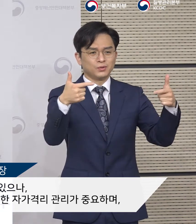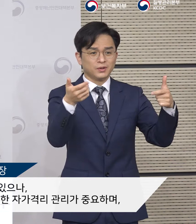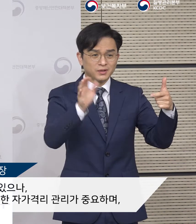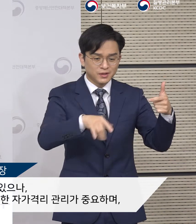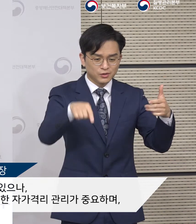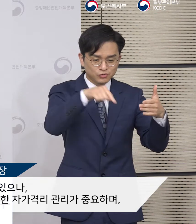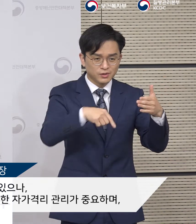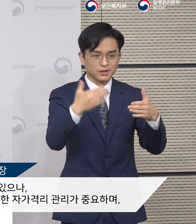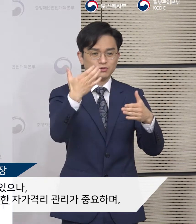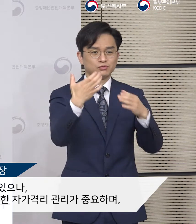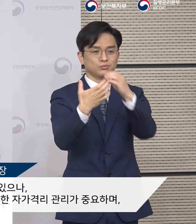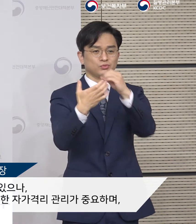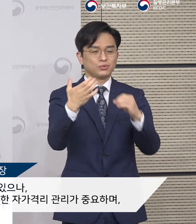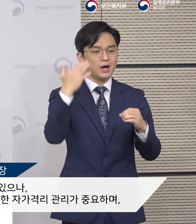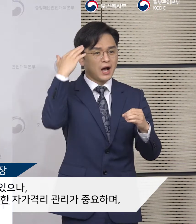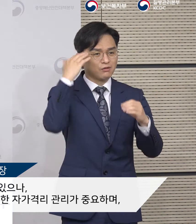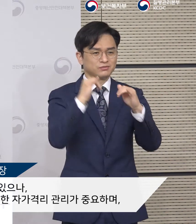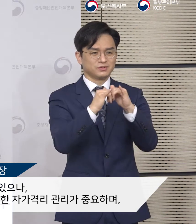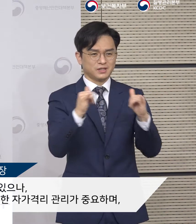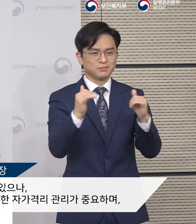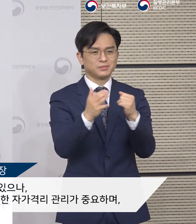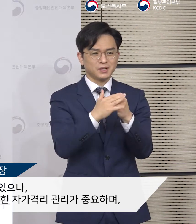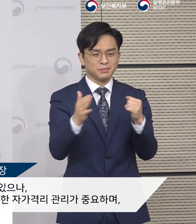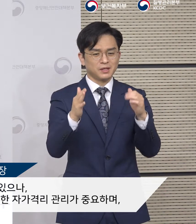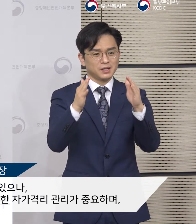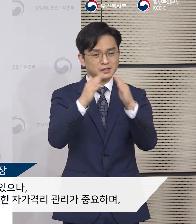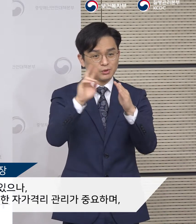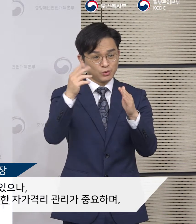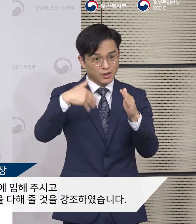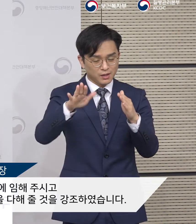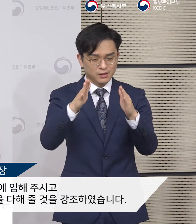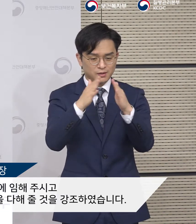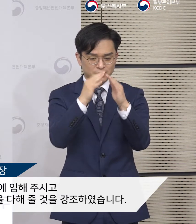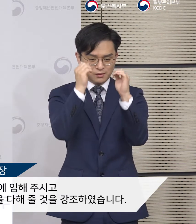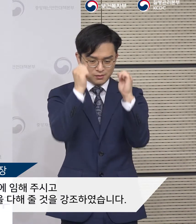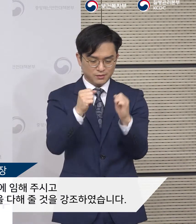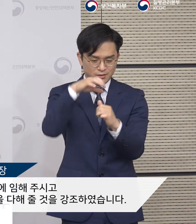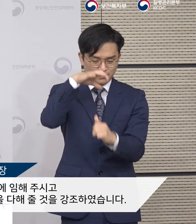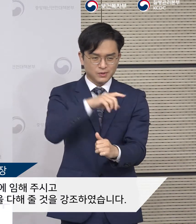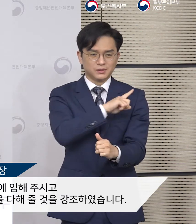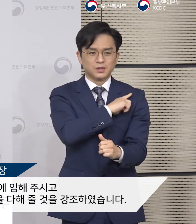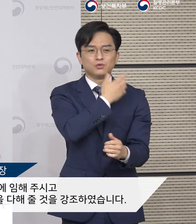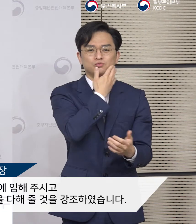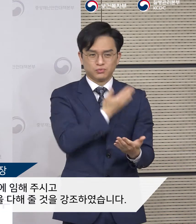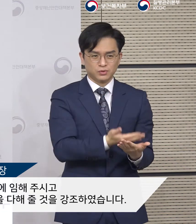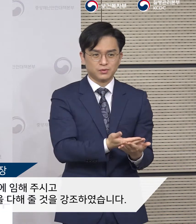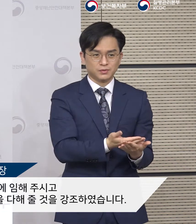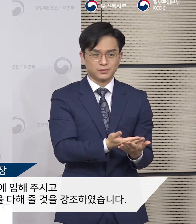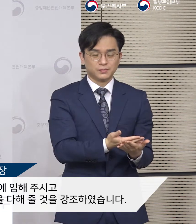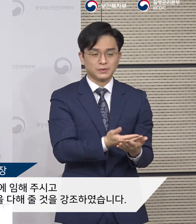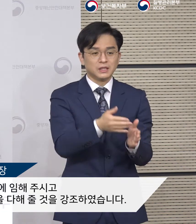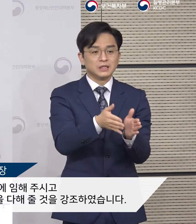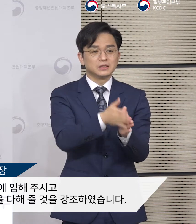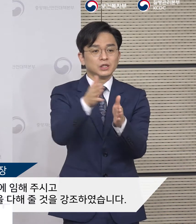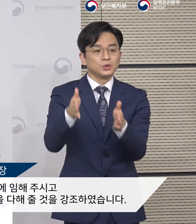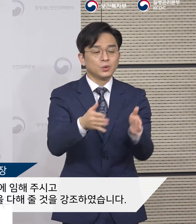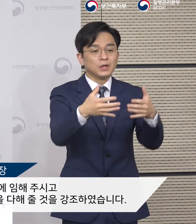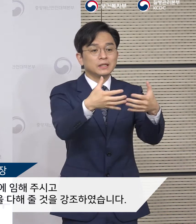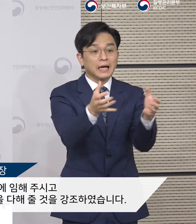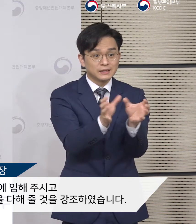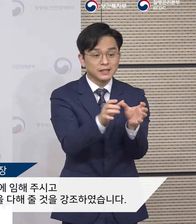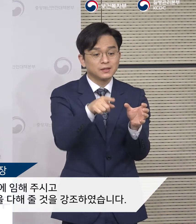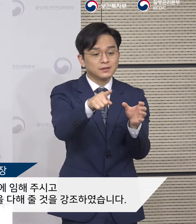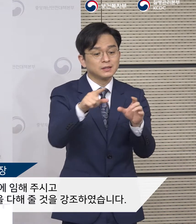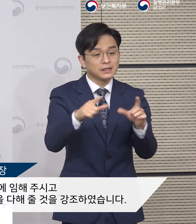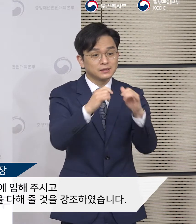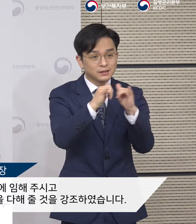국민으로 철저한 자가격리 관리가 중요하며 각 지자체는 비상한 각오로 해외 입국자 관리에